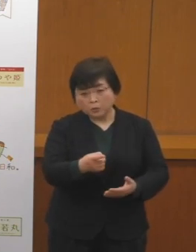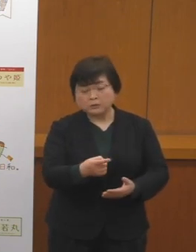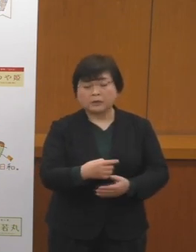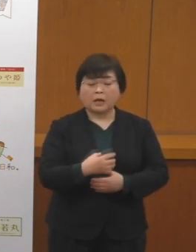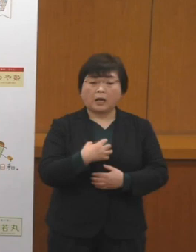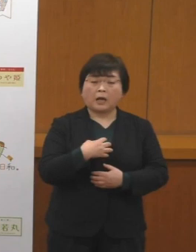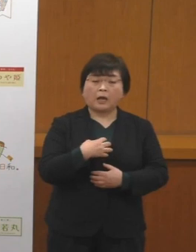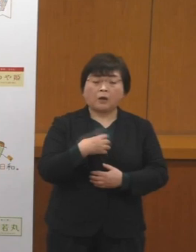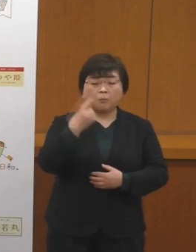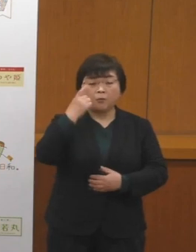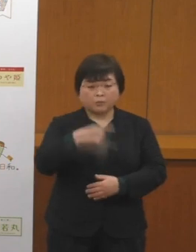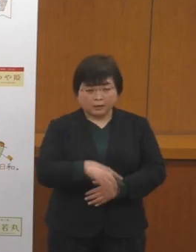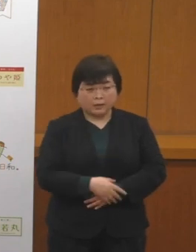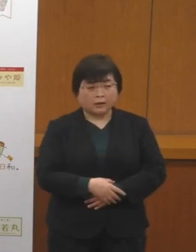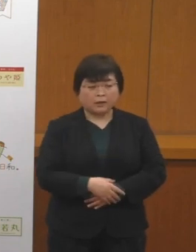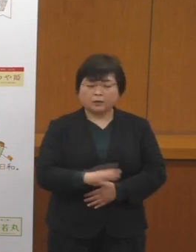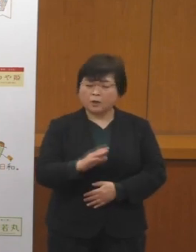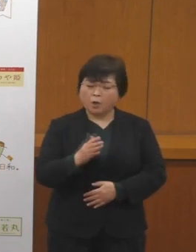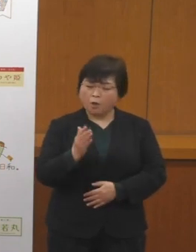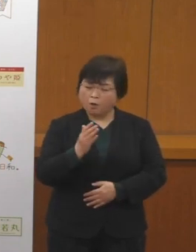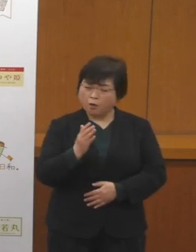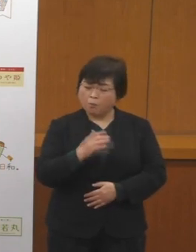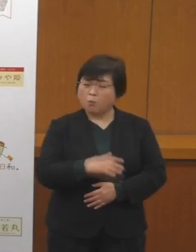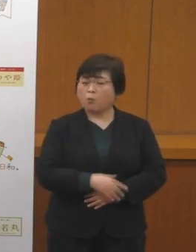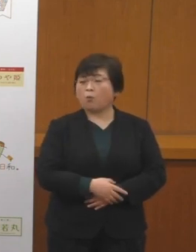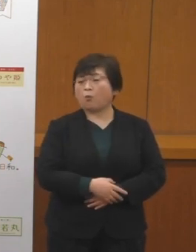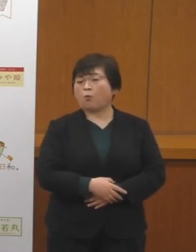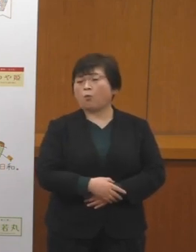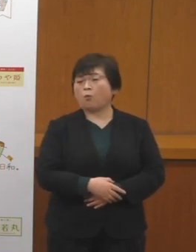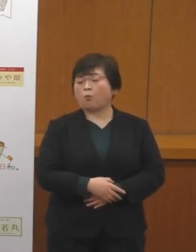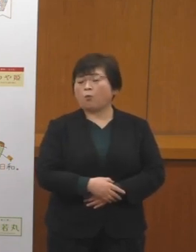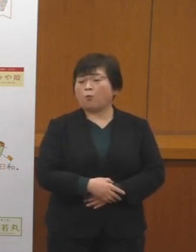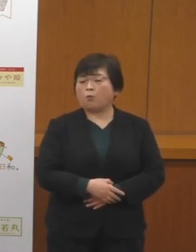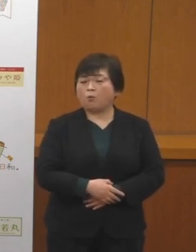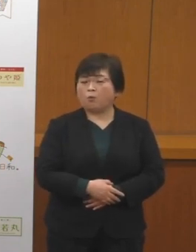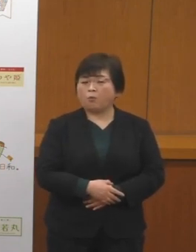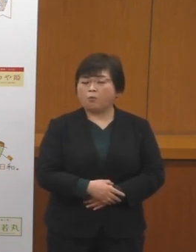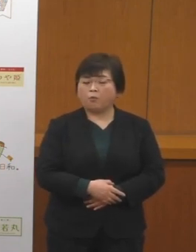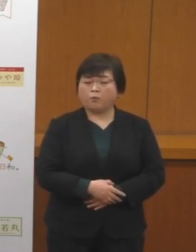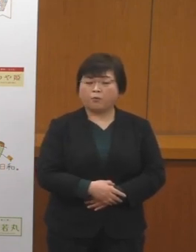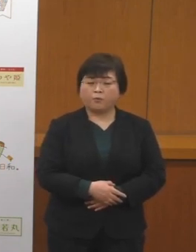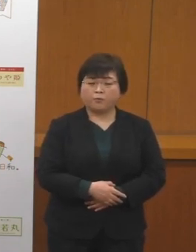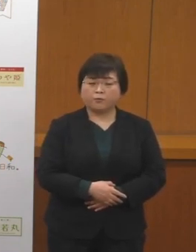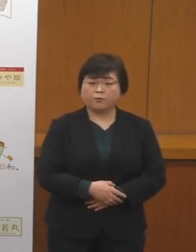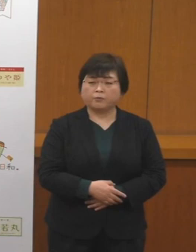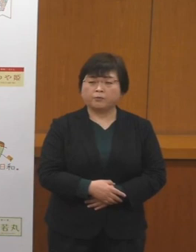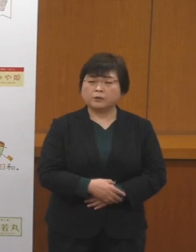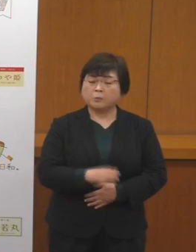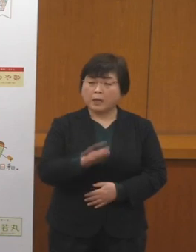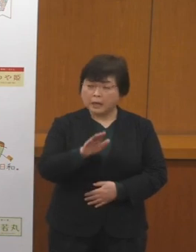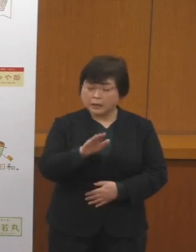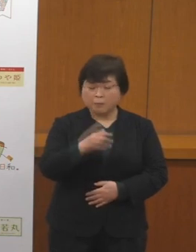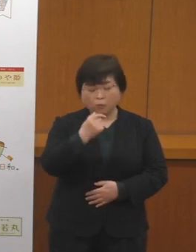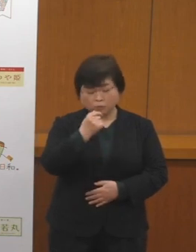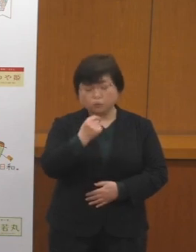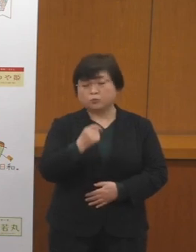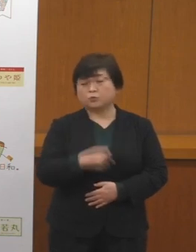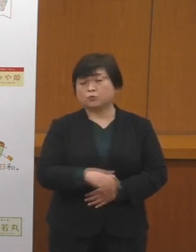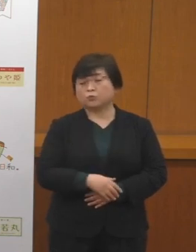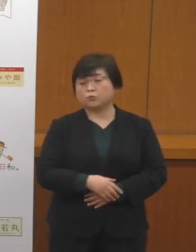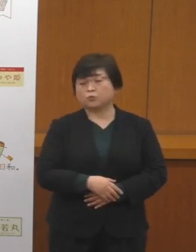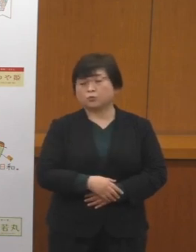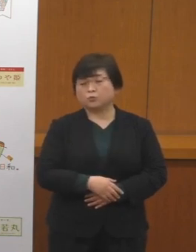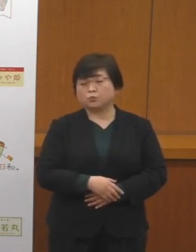かみたいなでもそうでもなくてやっぱり今からでも十分